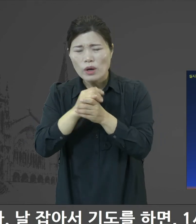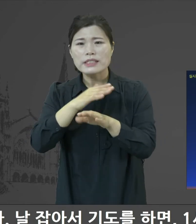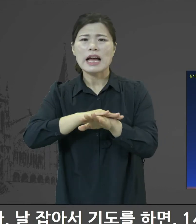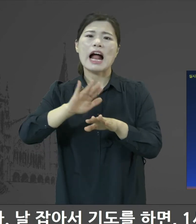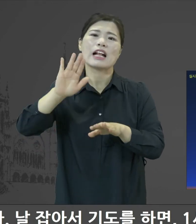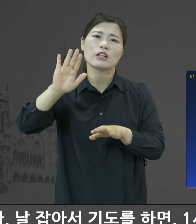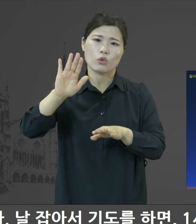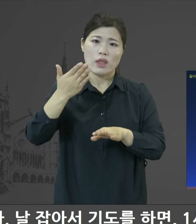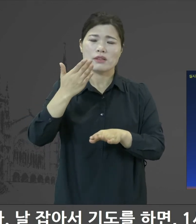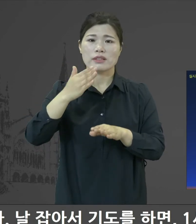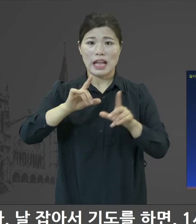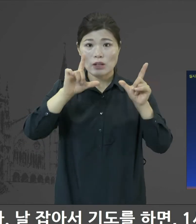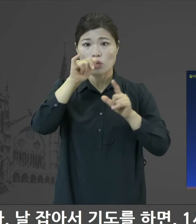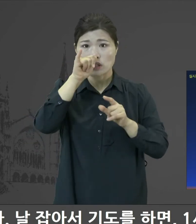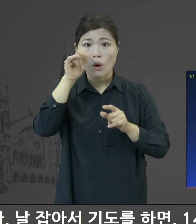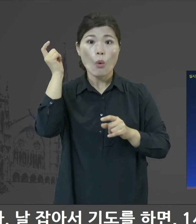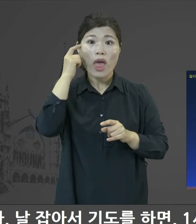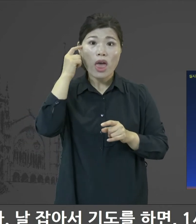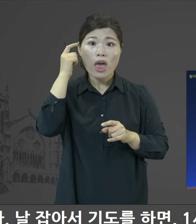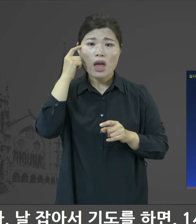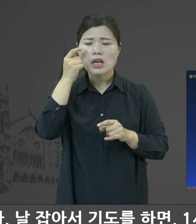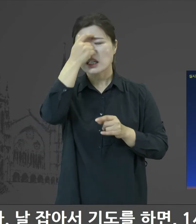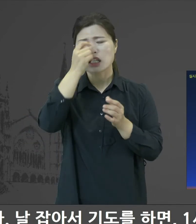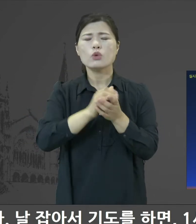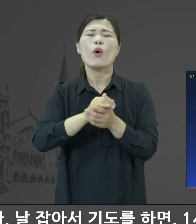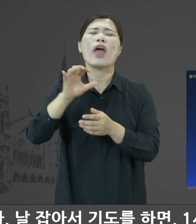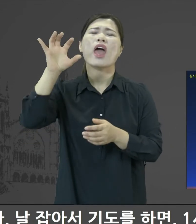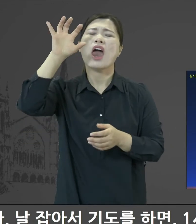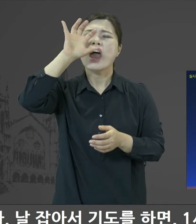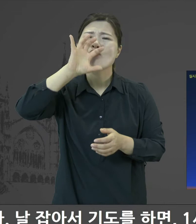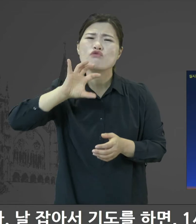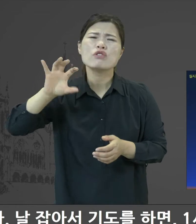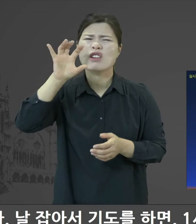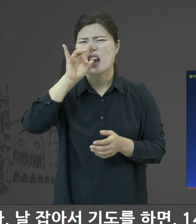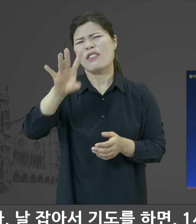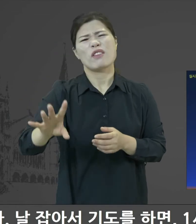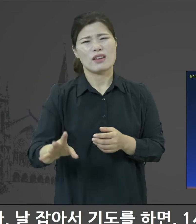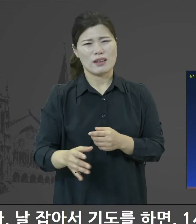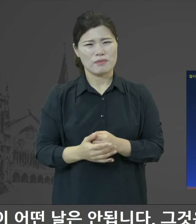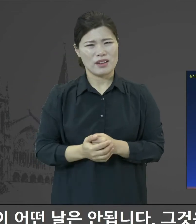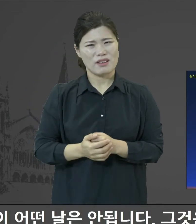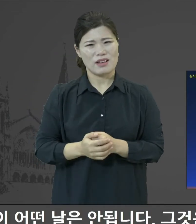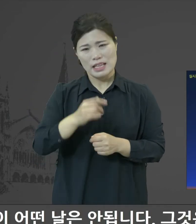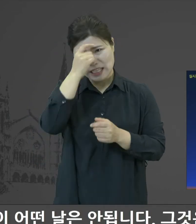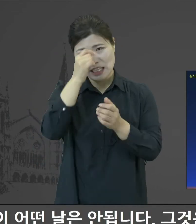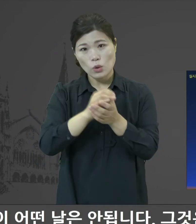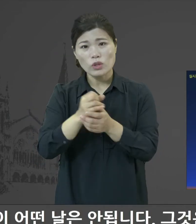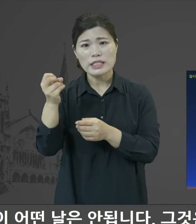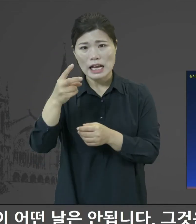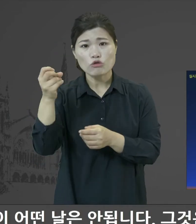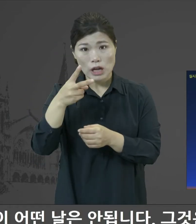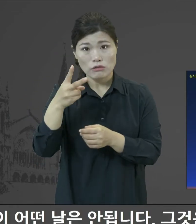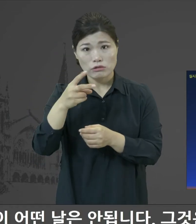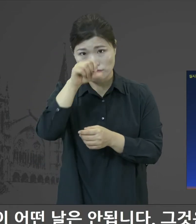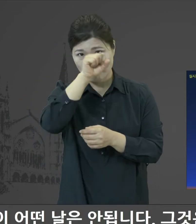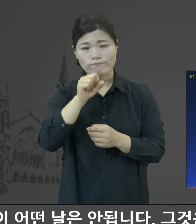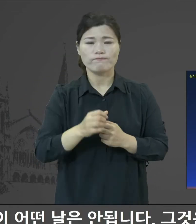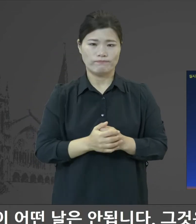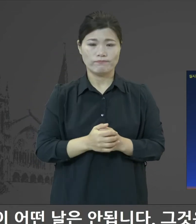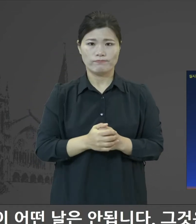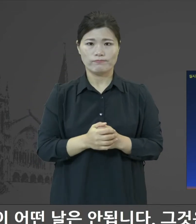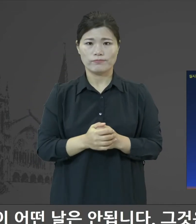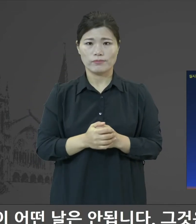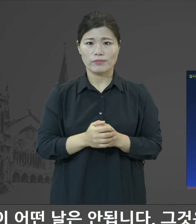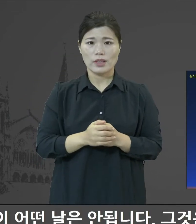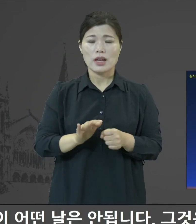겁니다. 여러분, 기도는요, 자주 할수록 좋습니다. 자주 할수록 좋습니다.